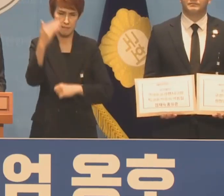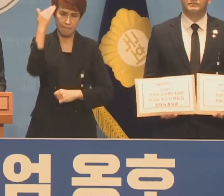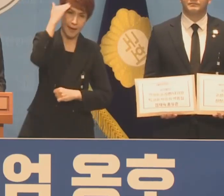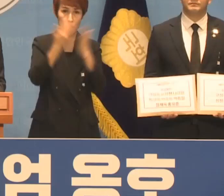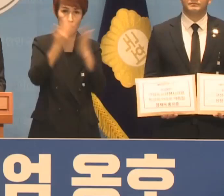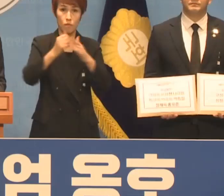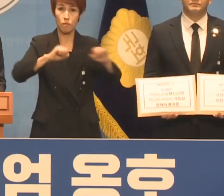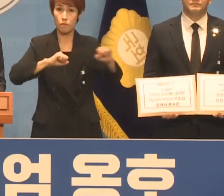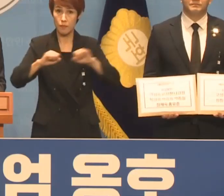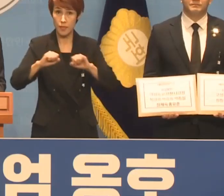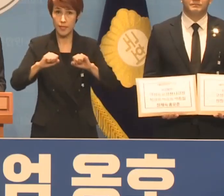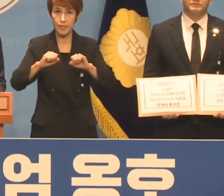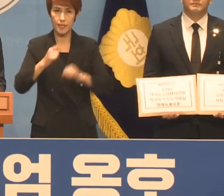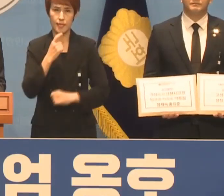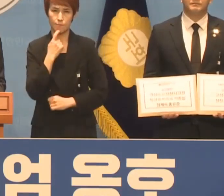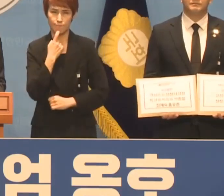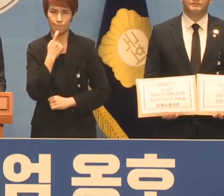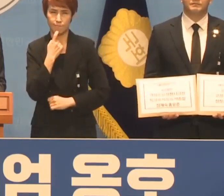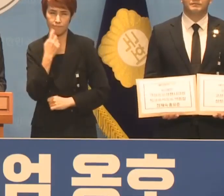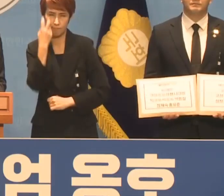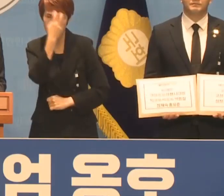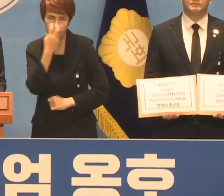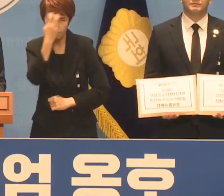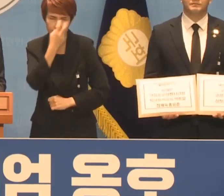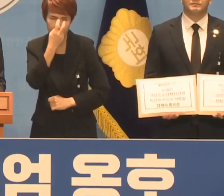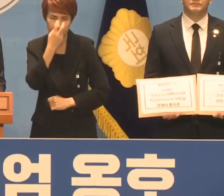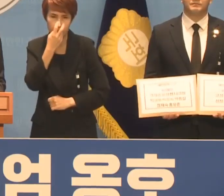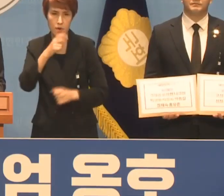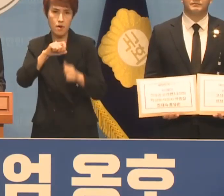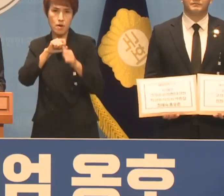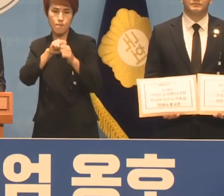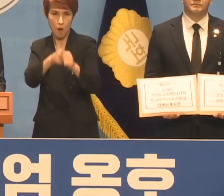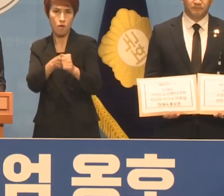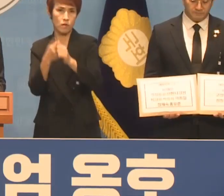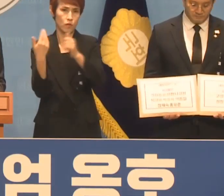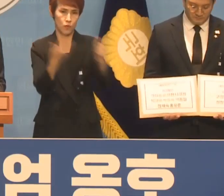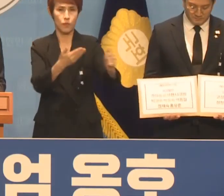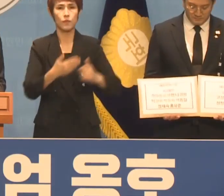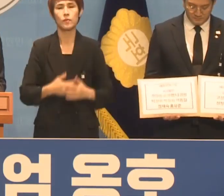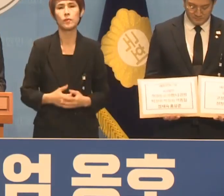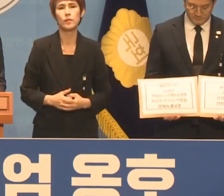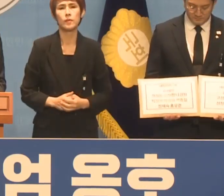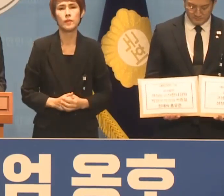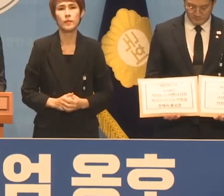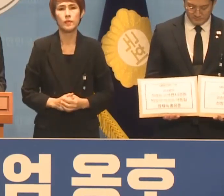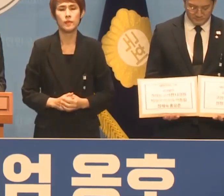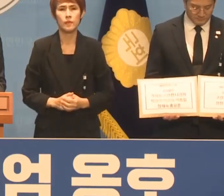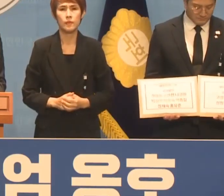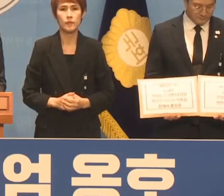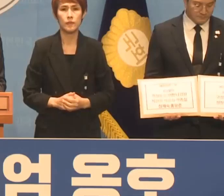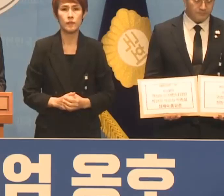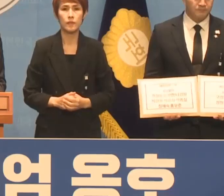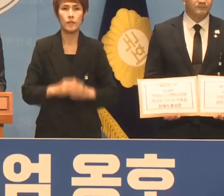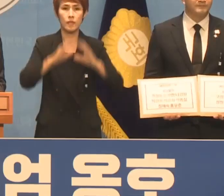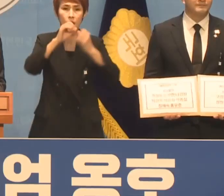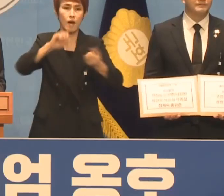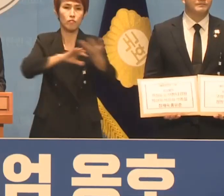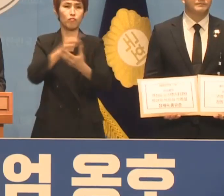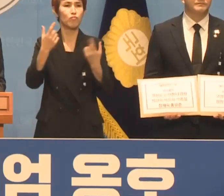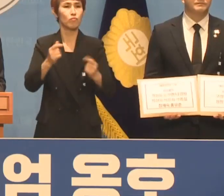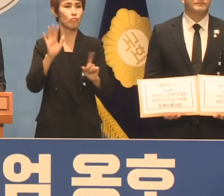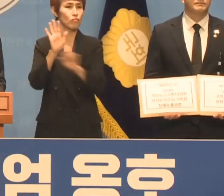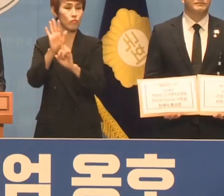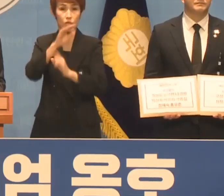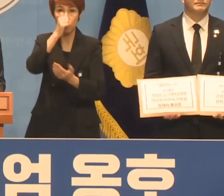모든 행위에 대해 끝까지 추적하고 강력히 책임을 물을 것입니다. 특히 내란 선전